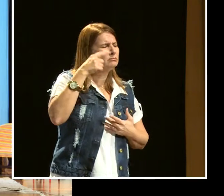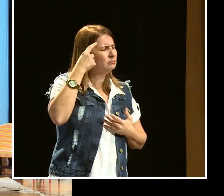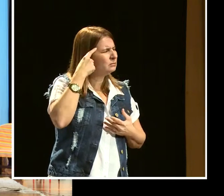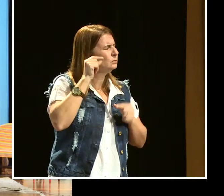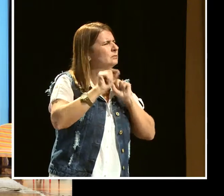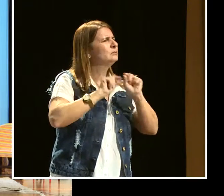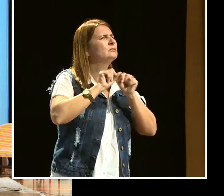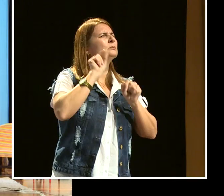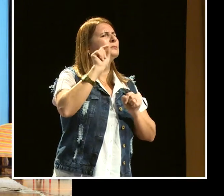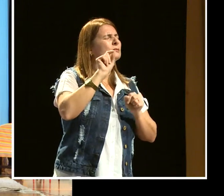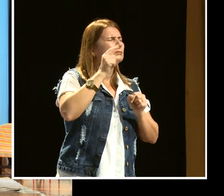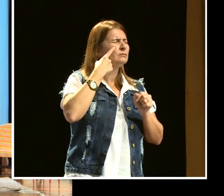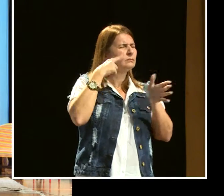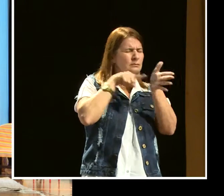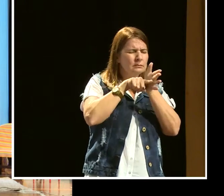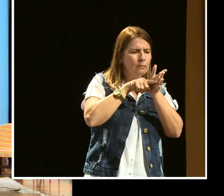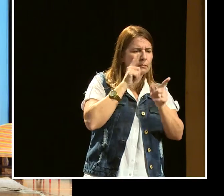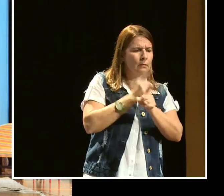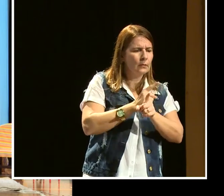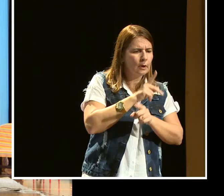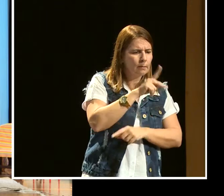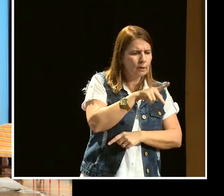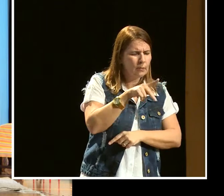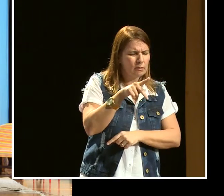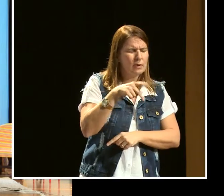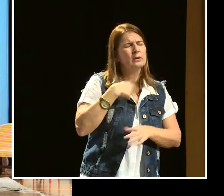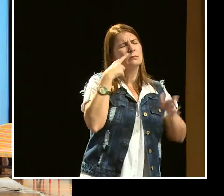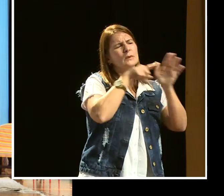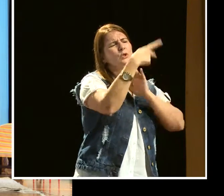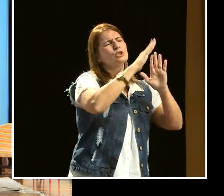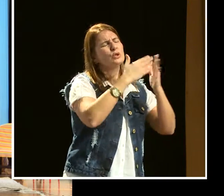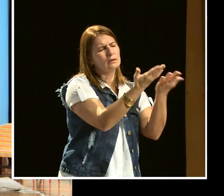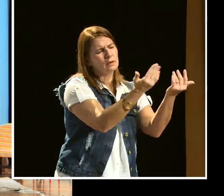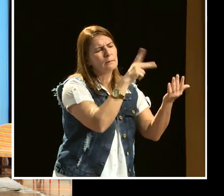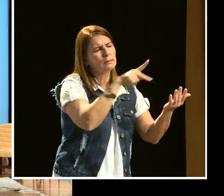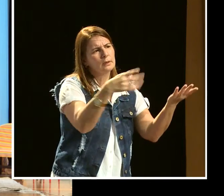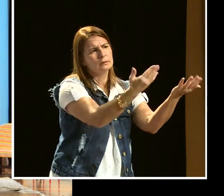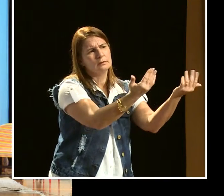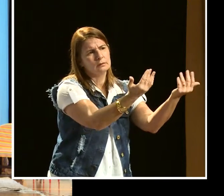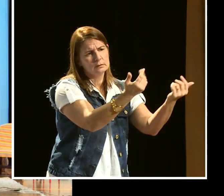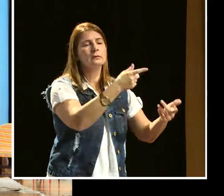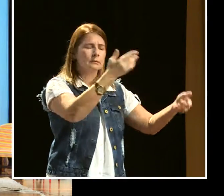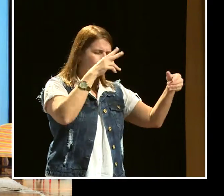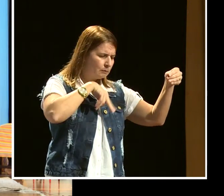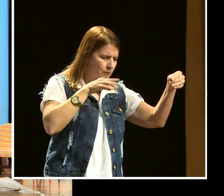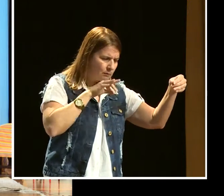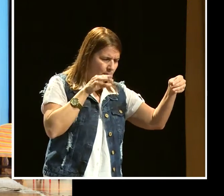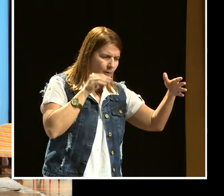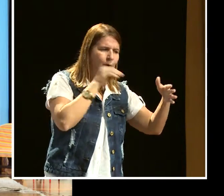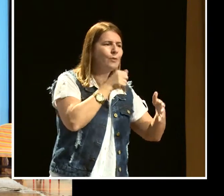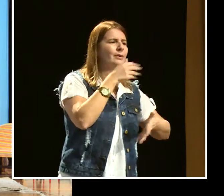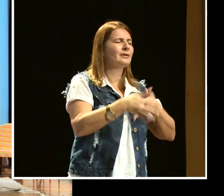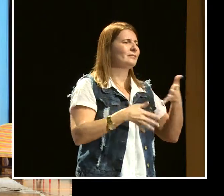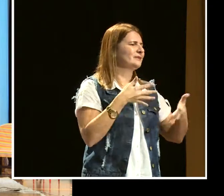Que estratégia eu vou usar para poder solucionar essa questão? E, a partir de uma pesquisa, eu consegui pedir à